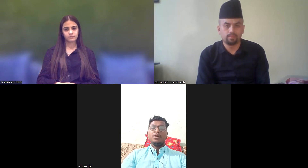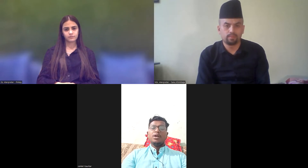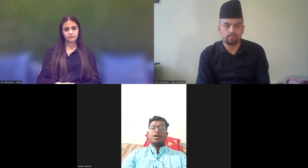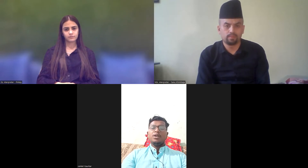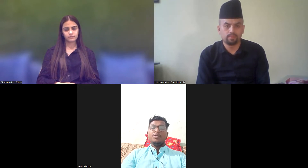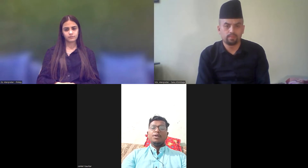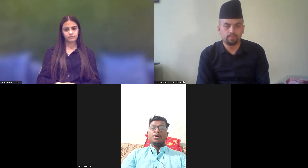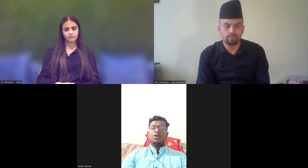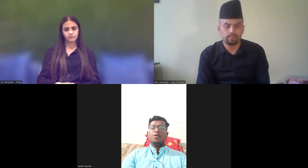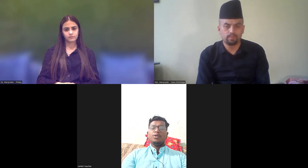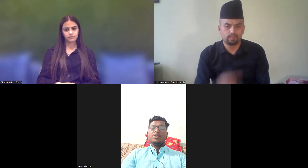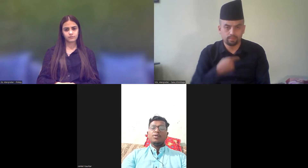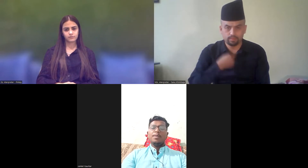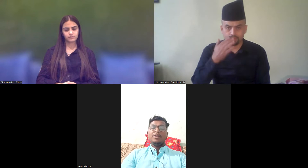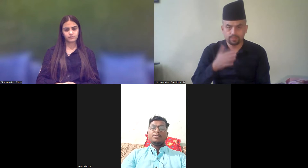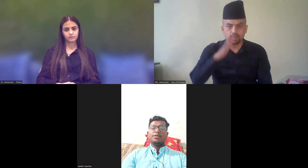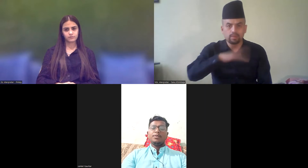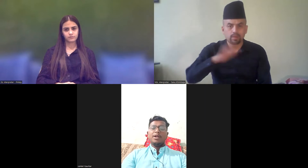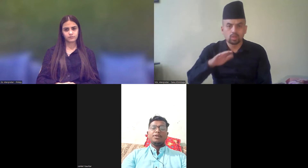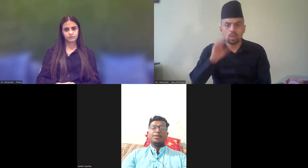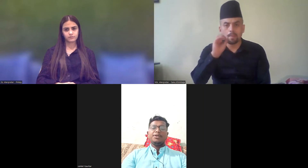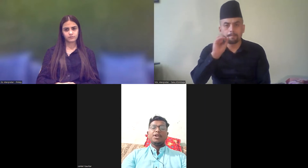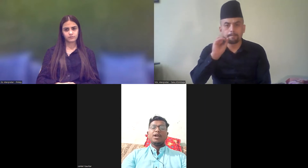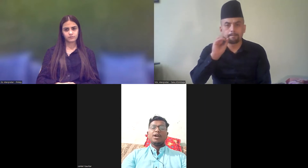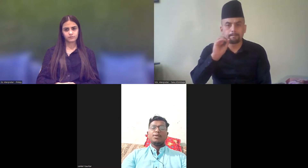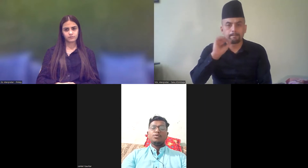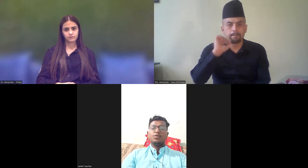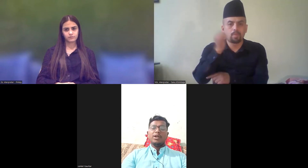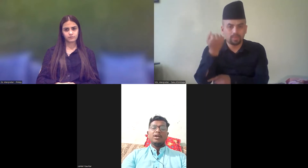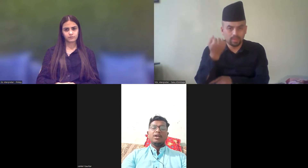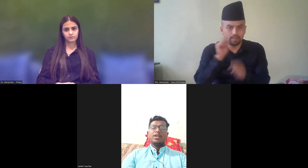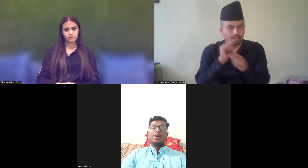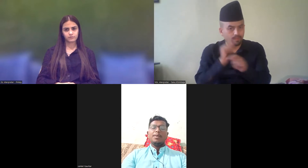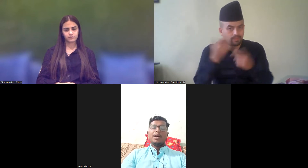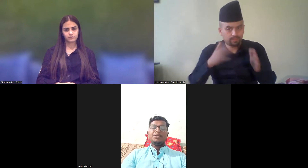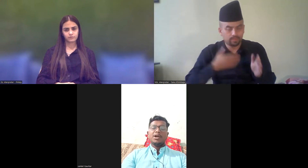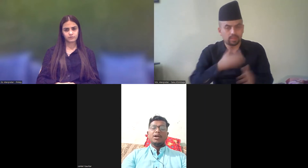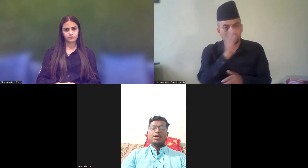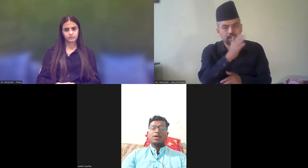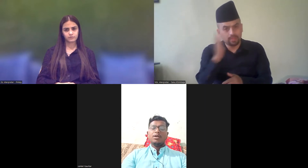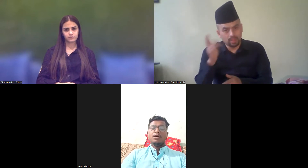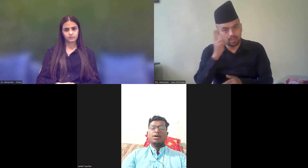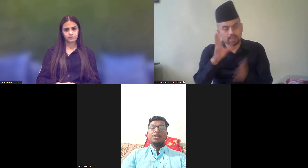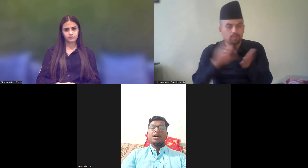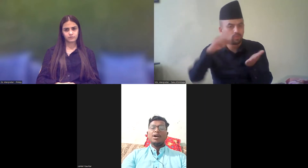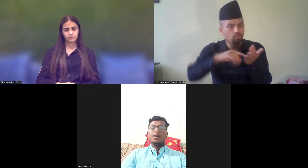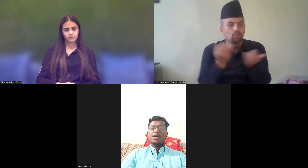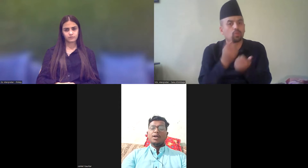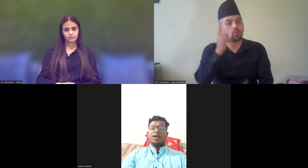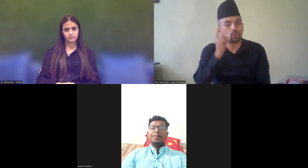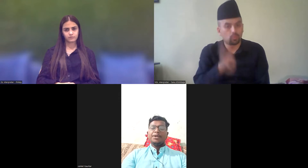होता, नवीन अनुभव होता. जेव्हा बालस्नेही पंचायत हा कार्यक्रम सुरू झाला तेव्हा आम्हाला आमच्या हक्क,